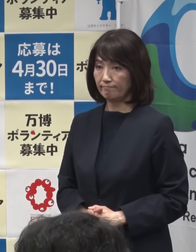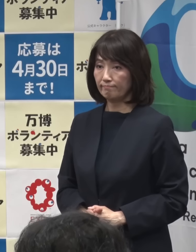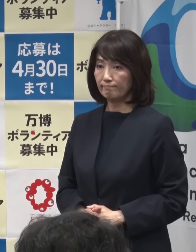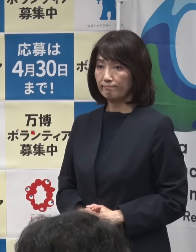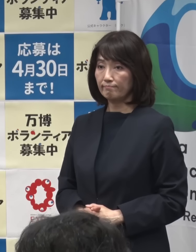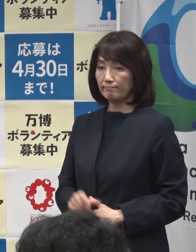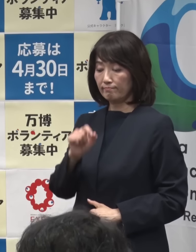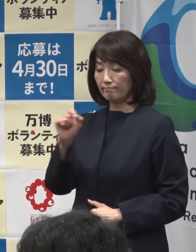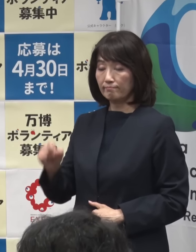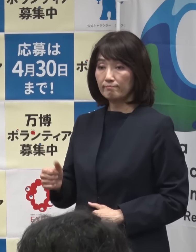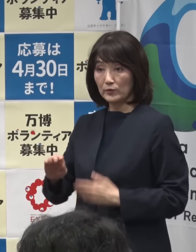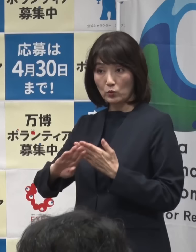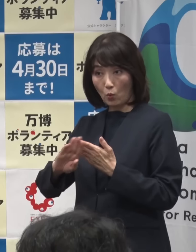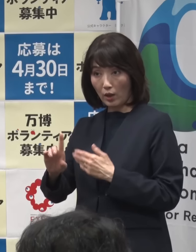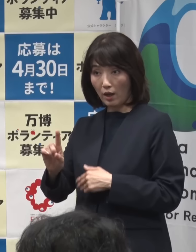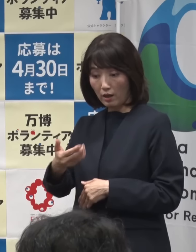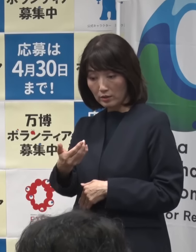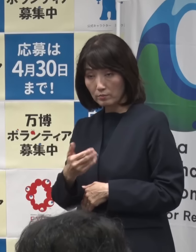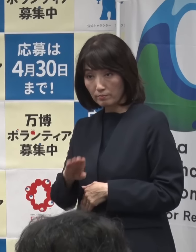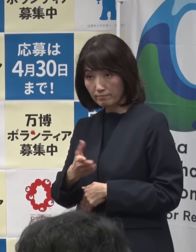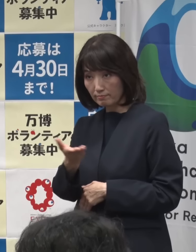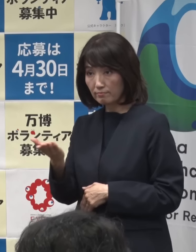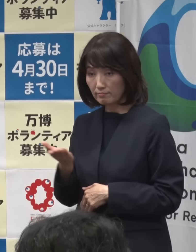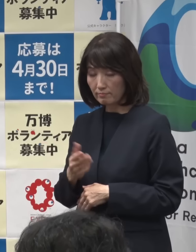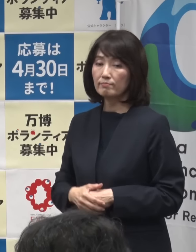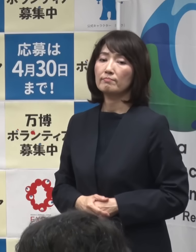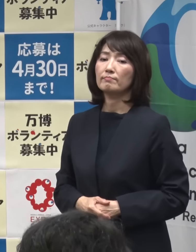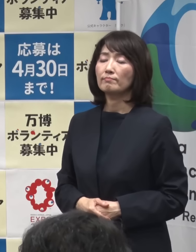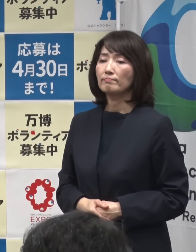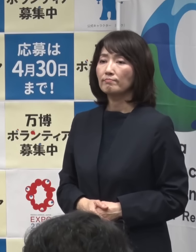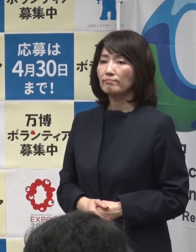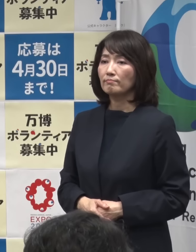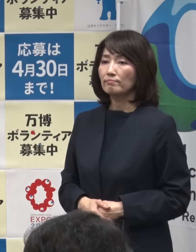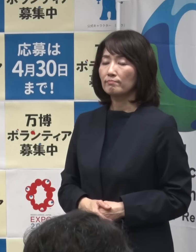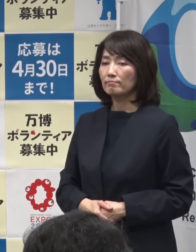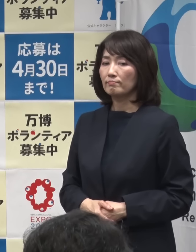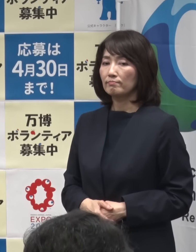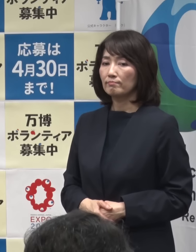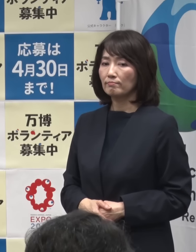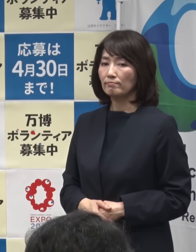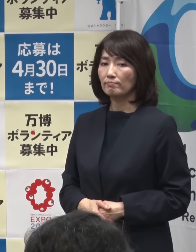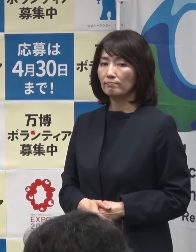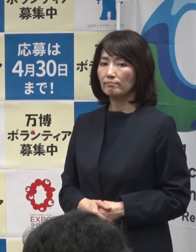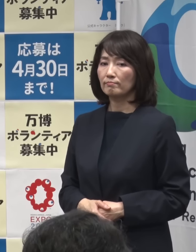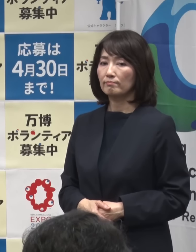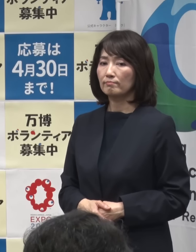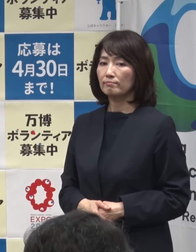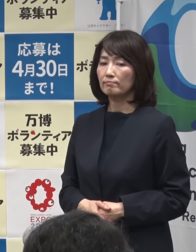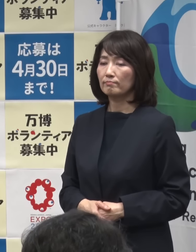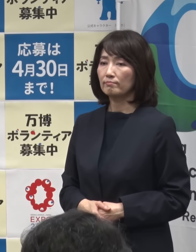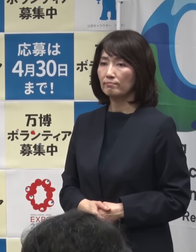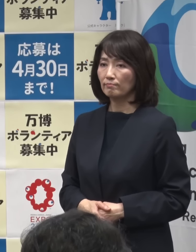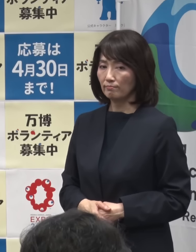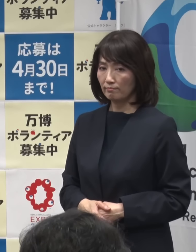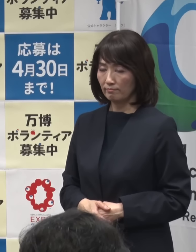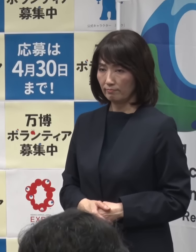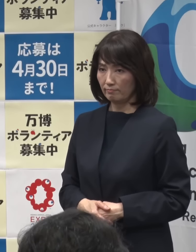他にございますでしょうか。そしたら MBS さん。